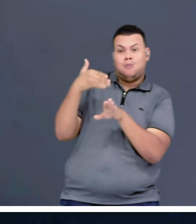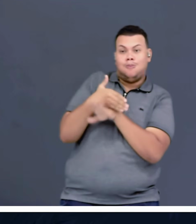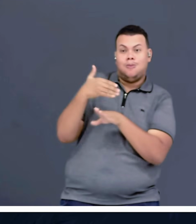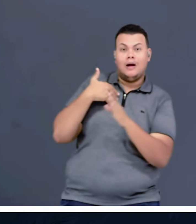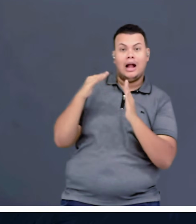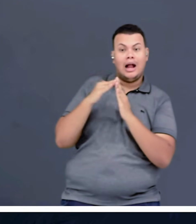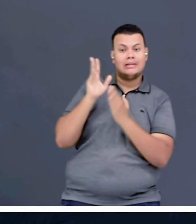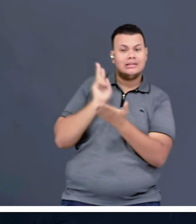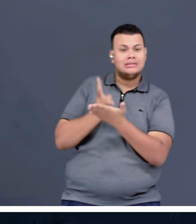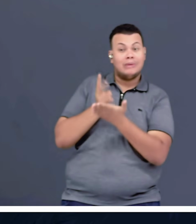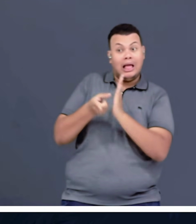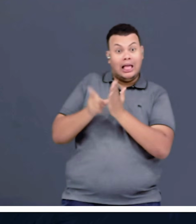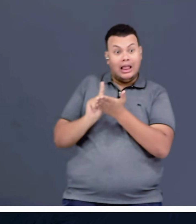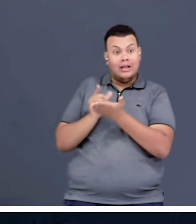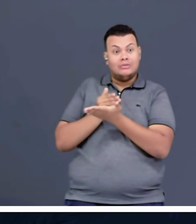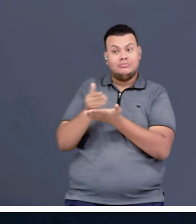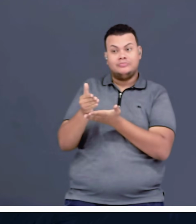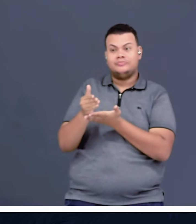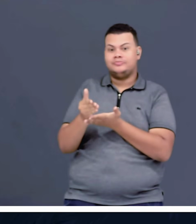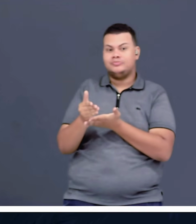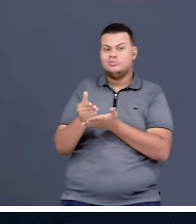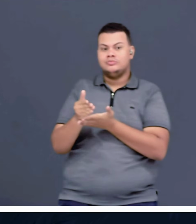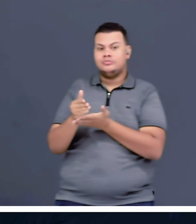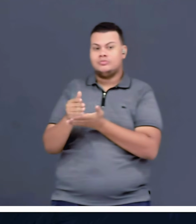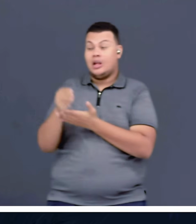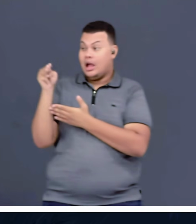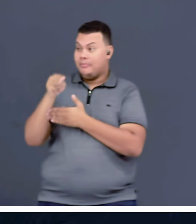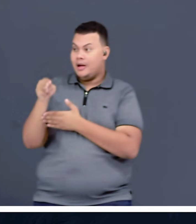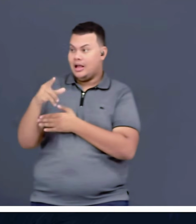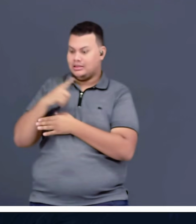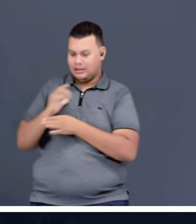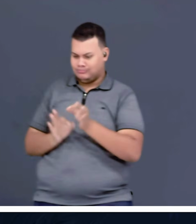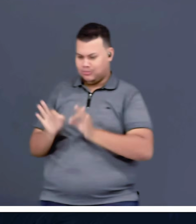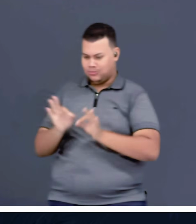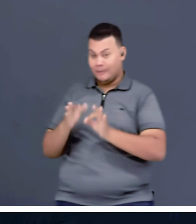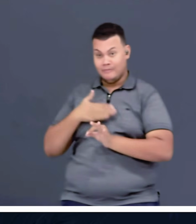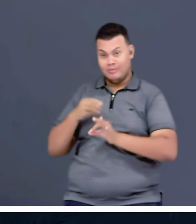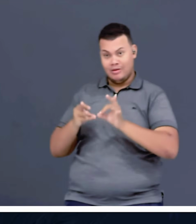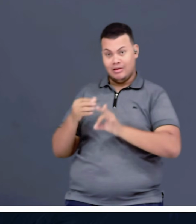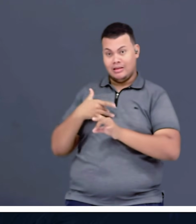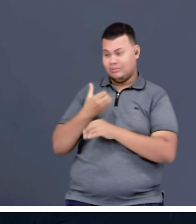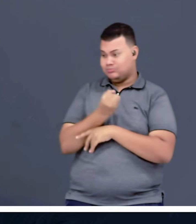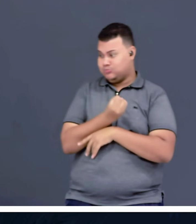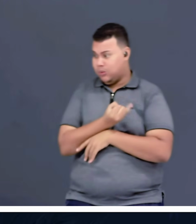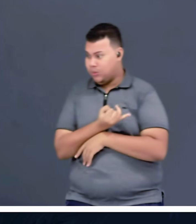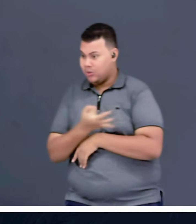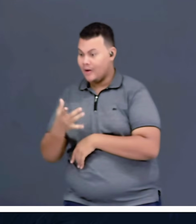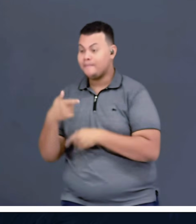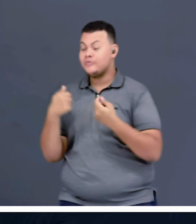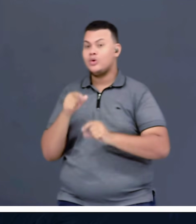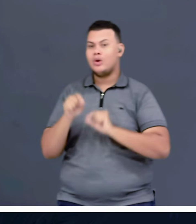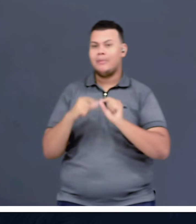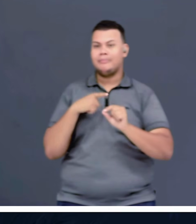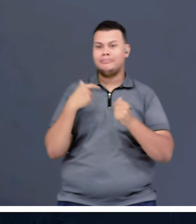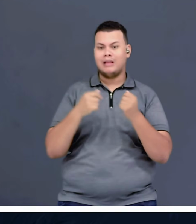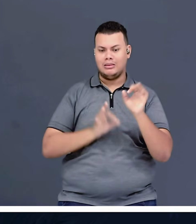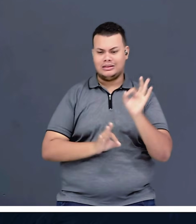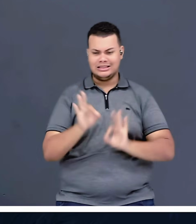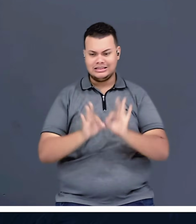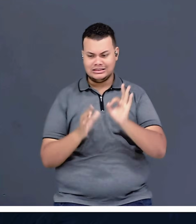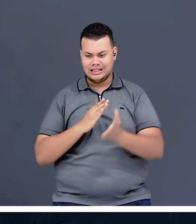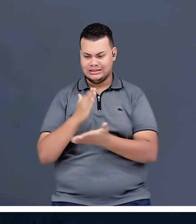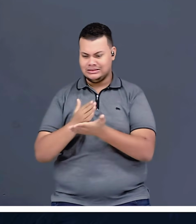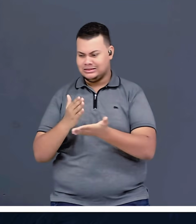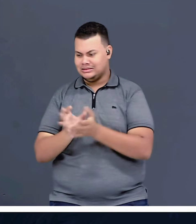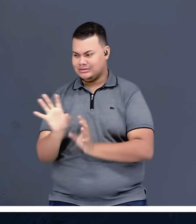sempre. E a mãe, quando preparava o café, era tanto menino que ela tinha que dividir tudo. Ela que